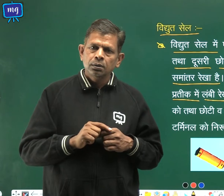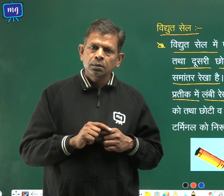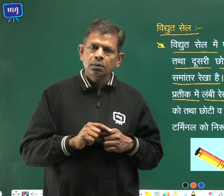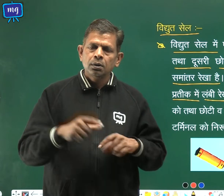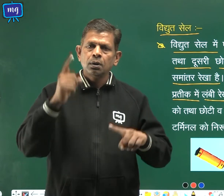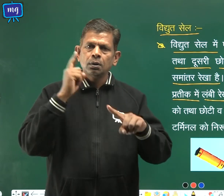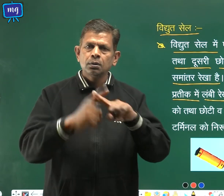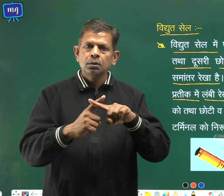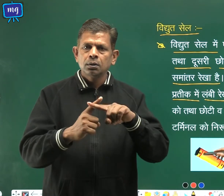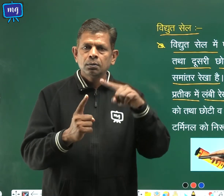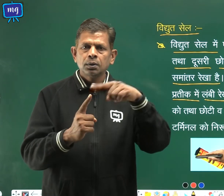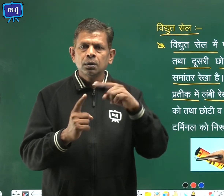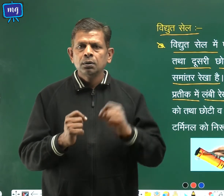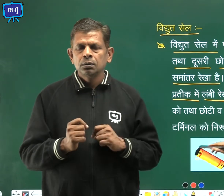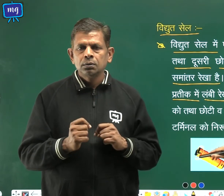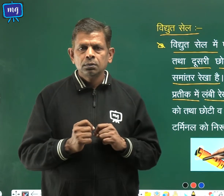धन टर्मिनल